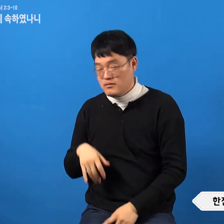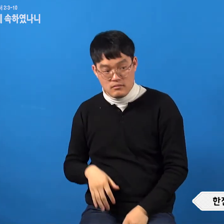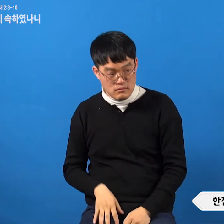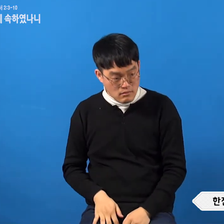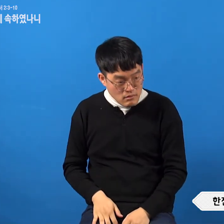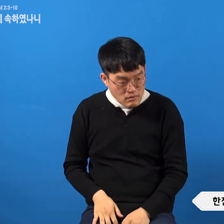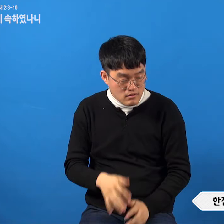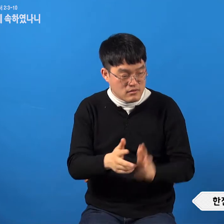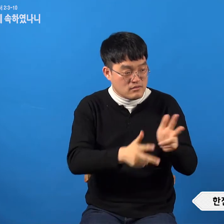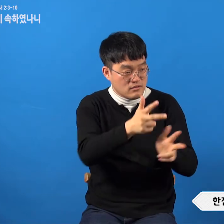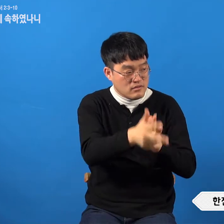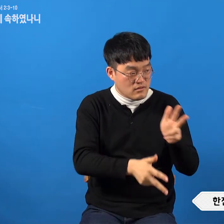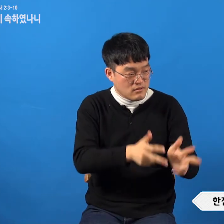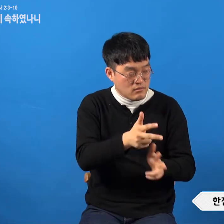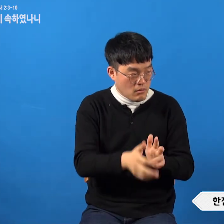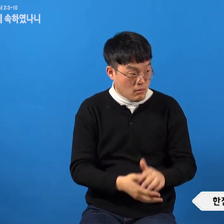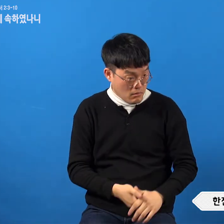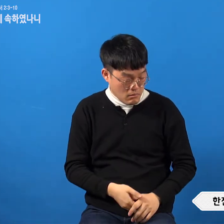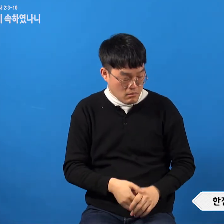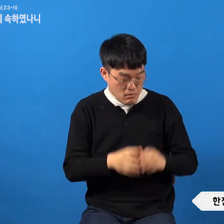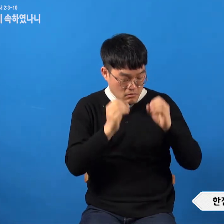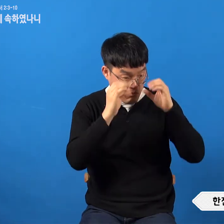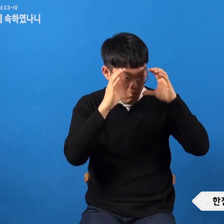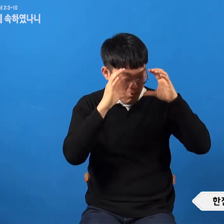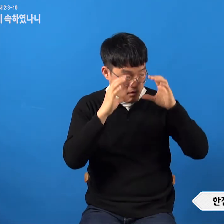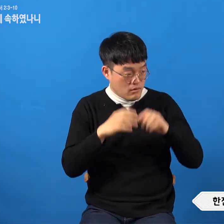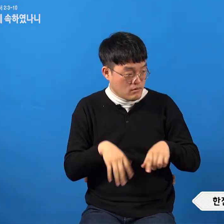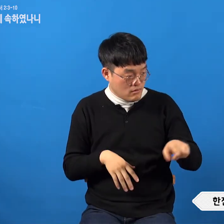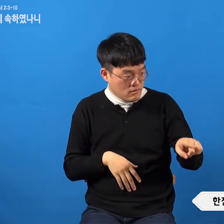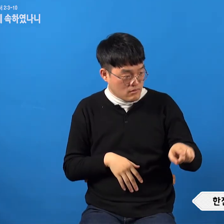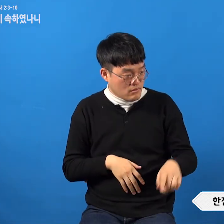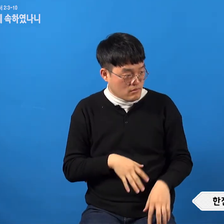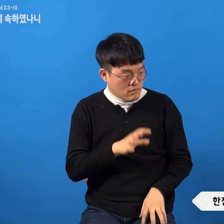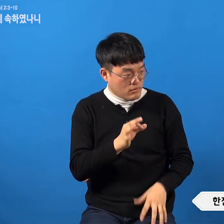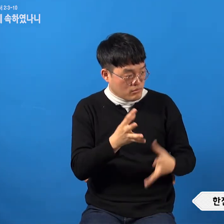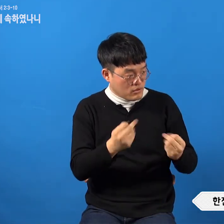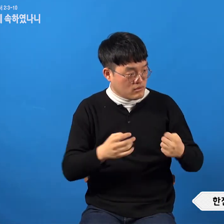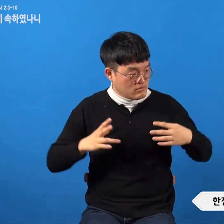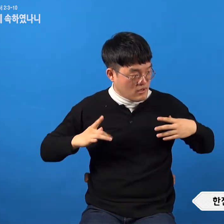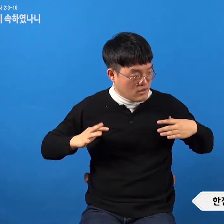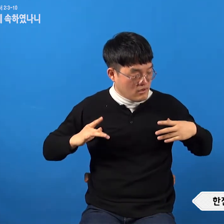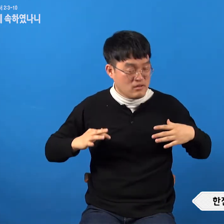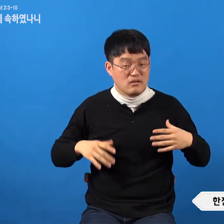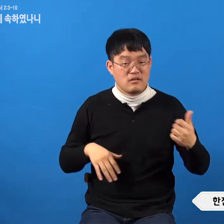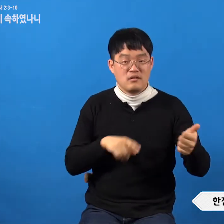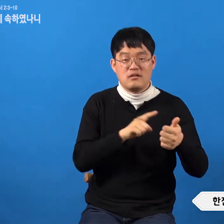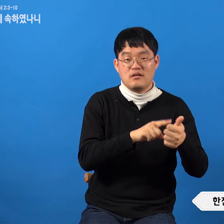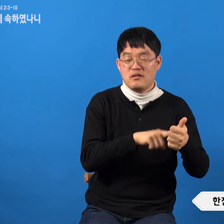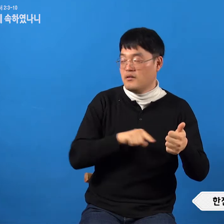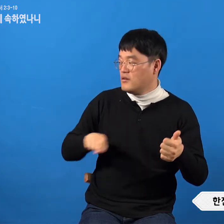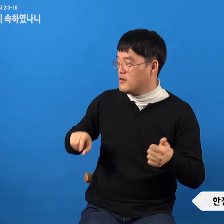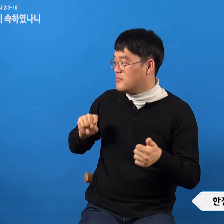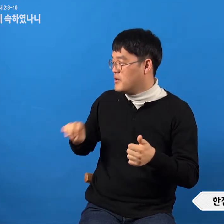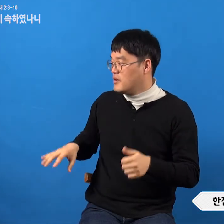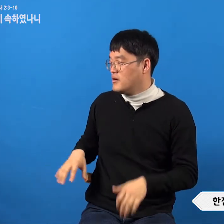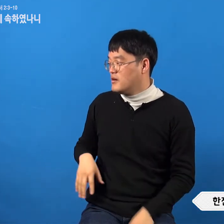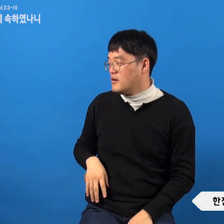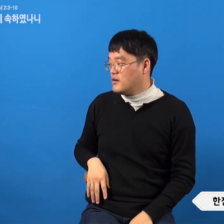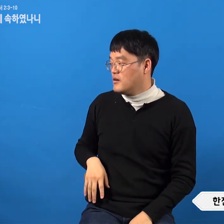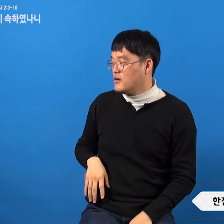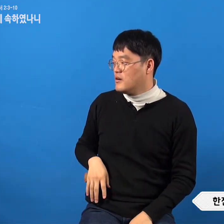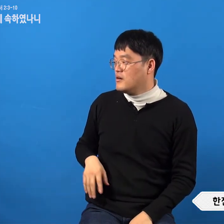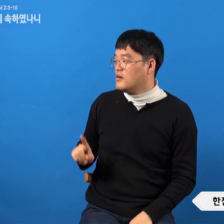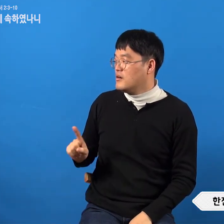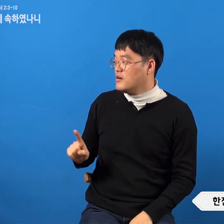그분 사업하시는 분이라서 제가 눈이 동그랗게 떠졌습니다. 돈 많다고 자랑하는 건가? 그런데 그렇게 어리석은